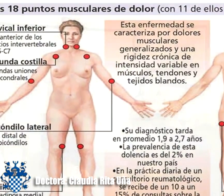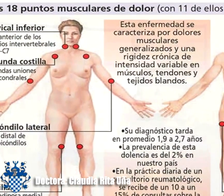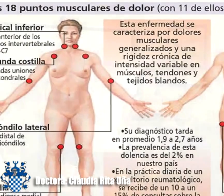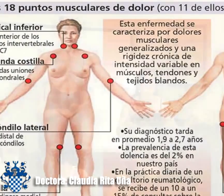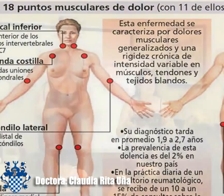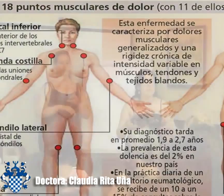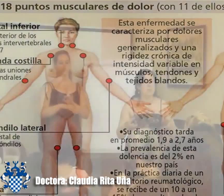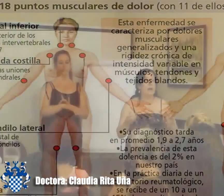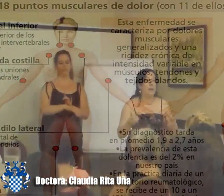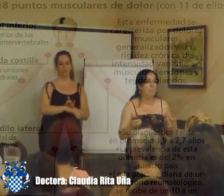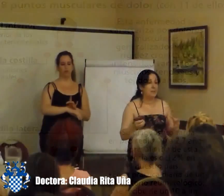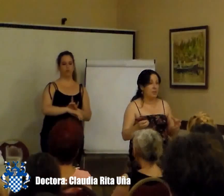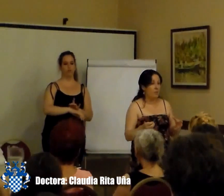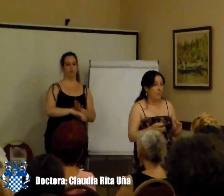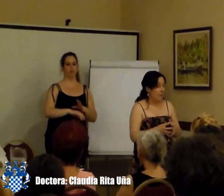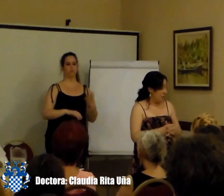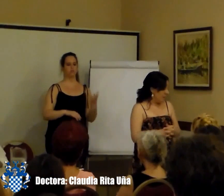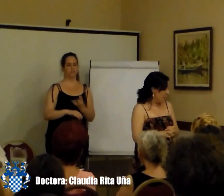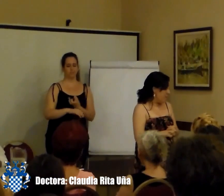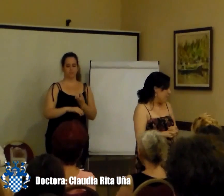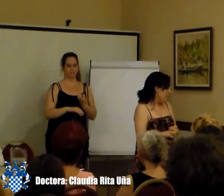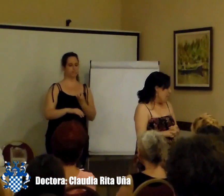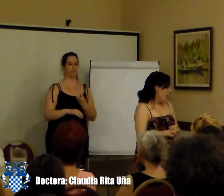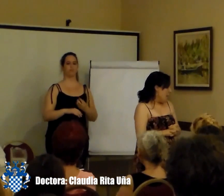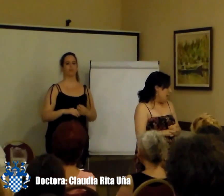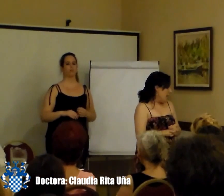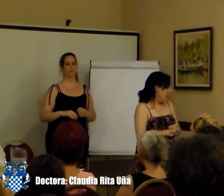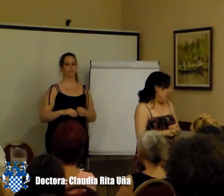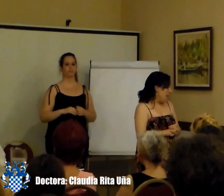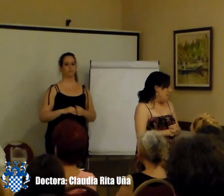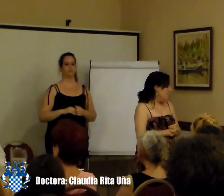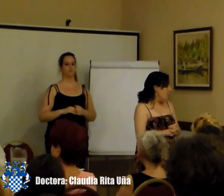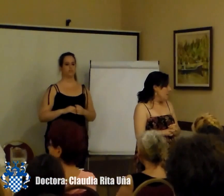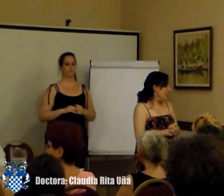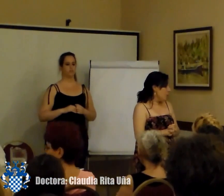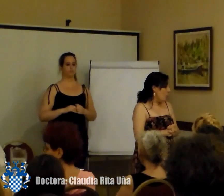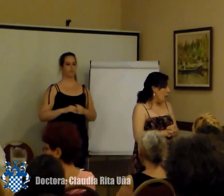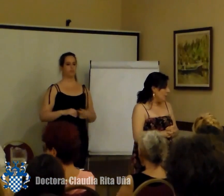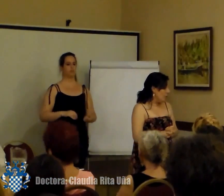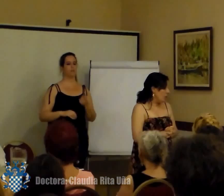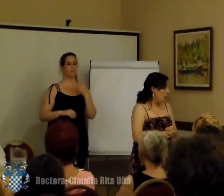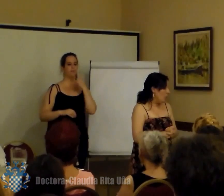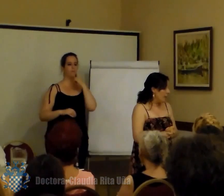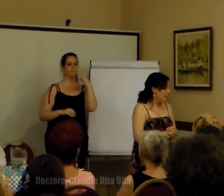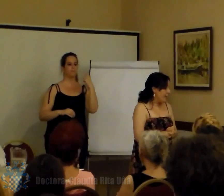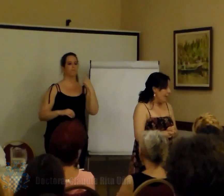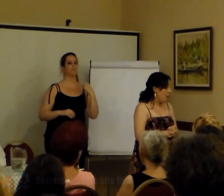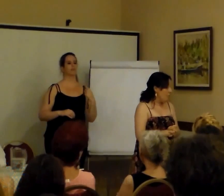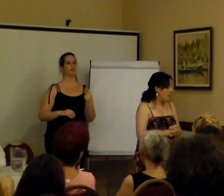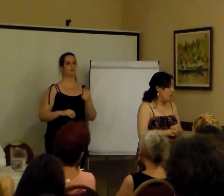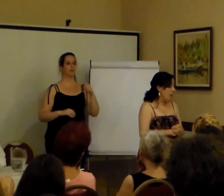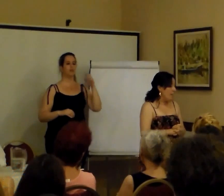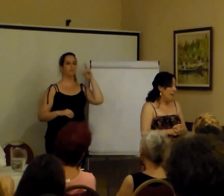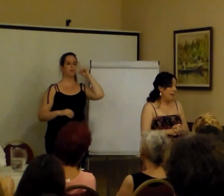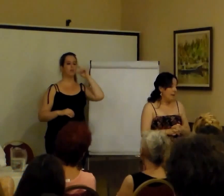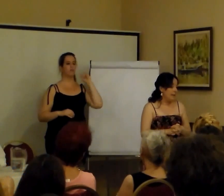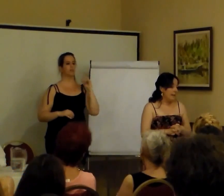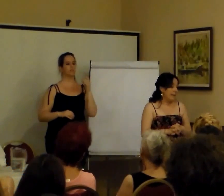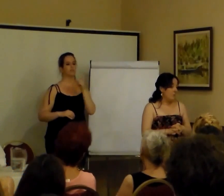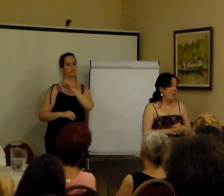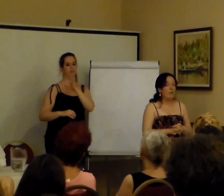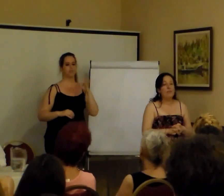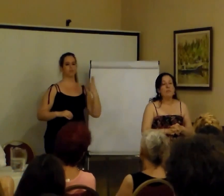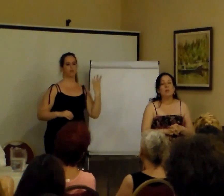provoca un dolor más intenso a la presión, ¿sí? En 1904, Gowers comenzó a